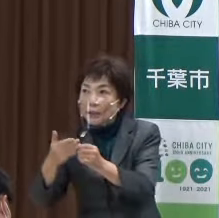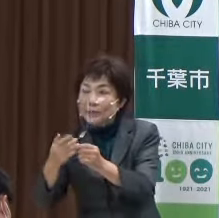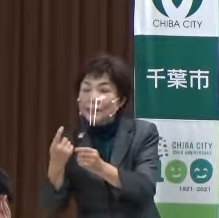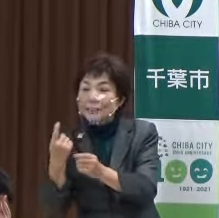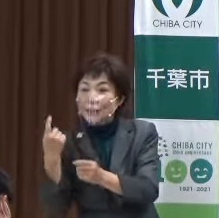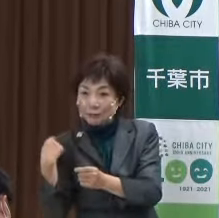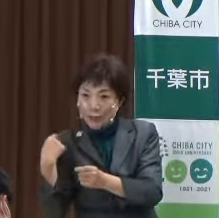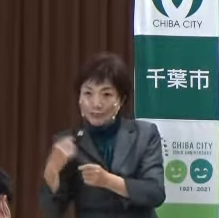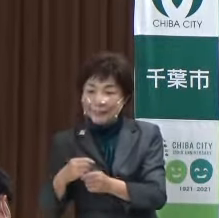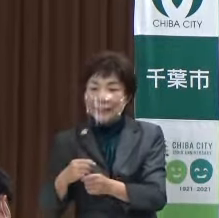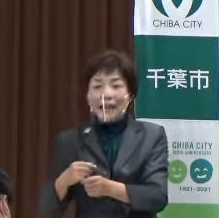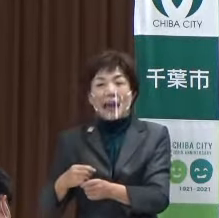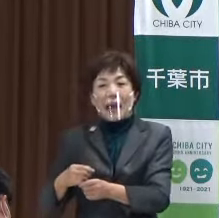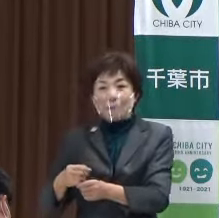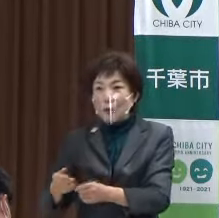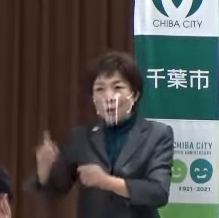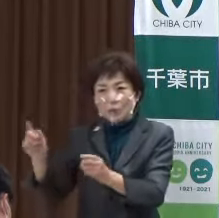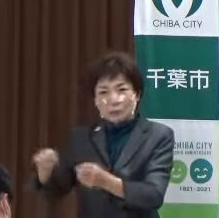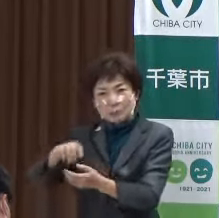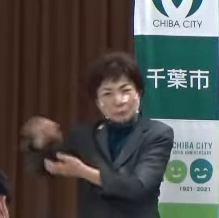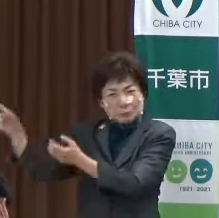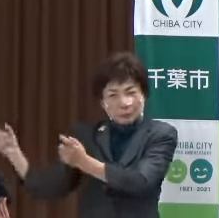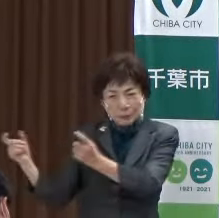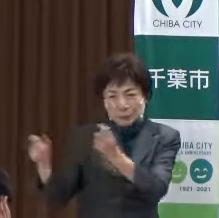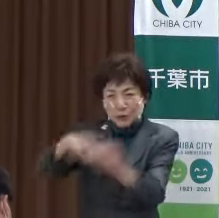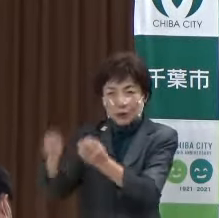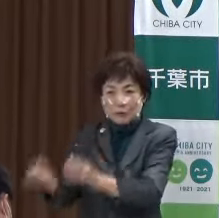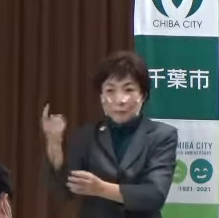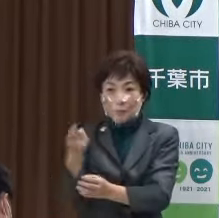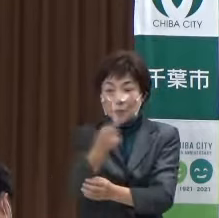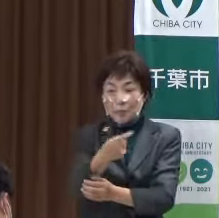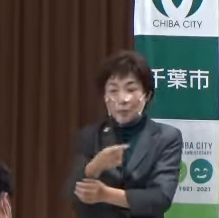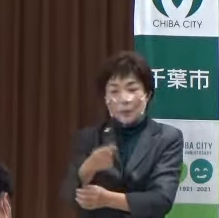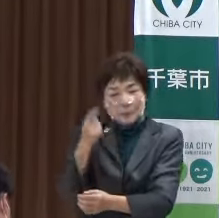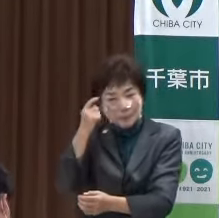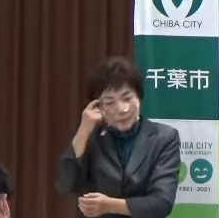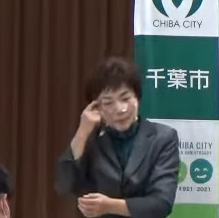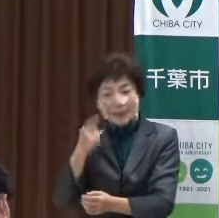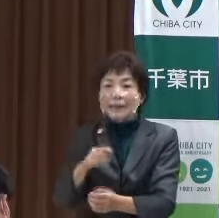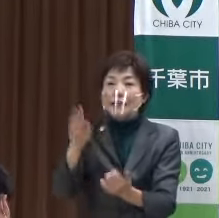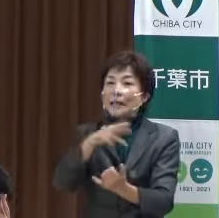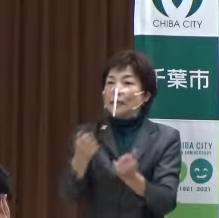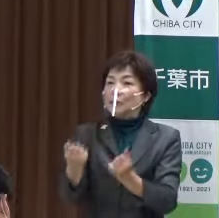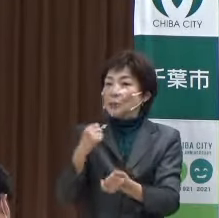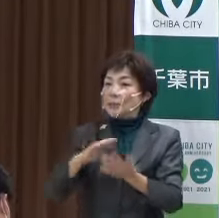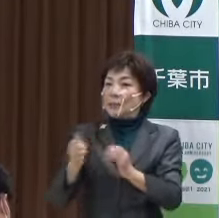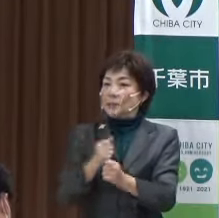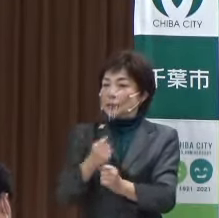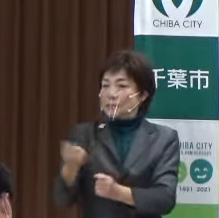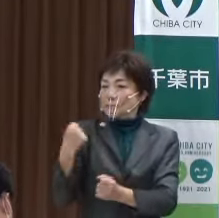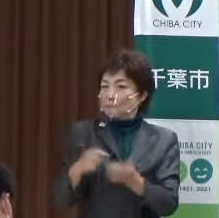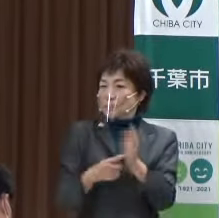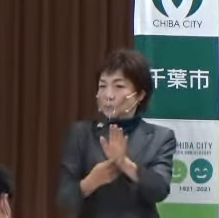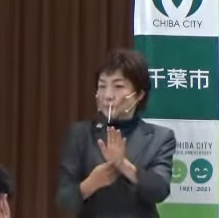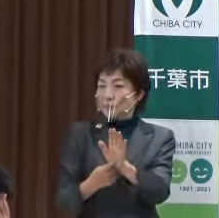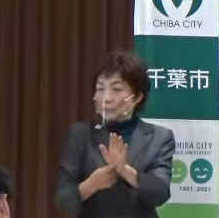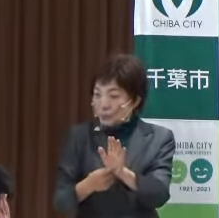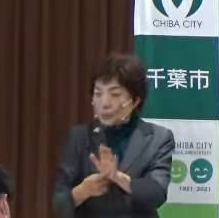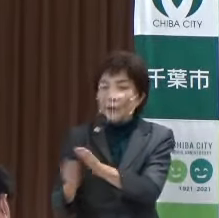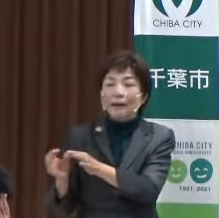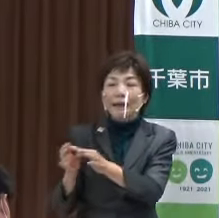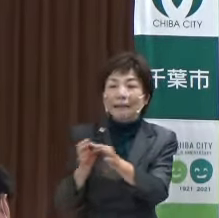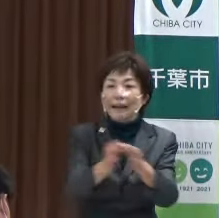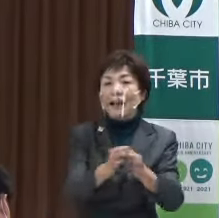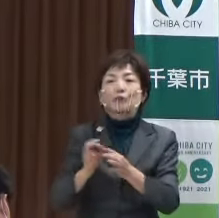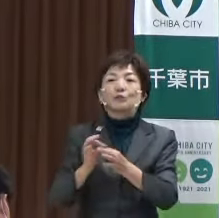2019年一昨年の相次ぐ災害を受けて、私たちが再燃テーマで進めておりますが、それに関する一連の取り組みが